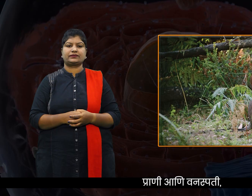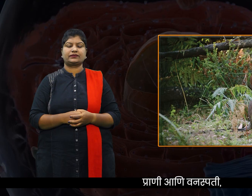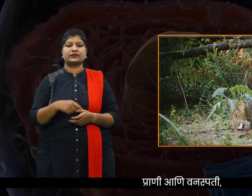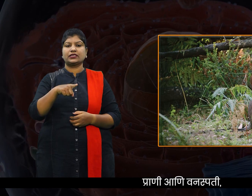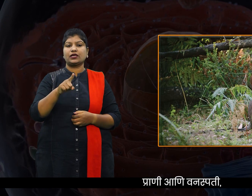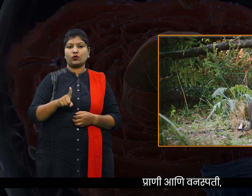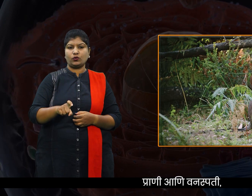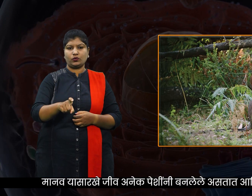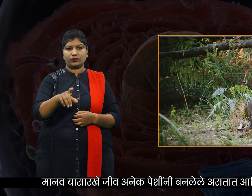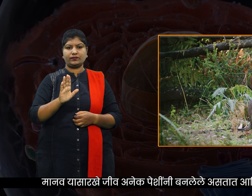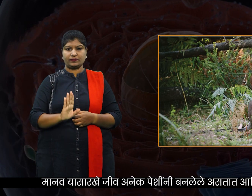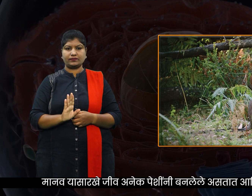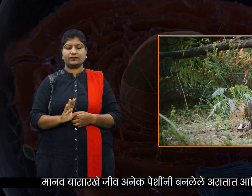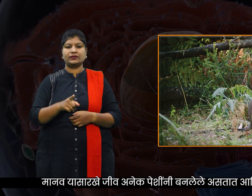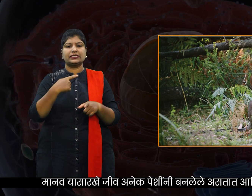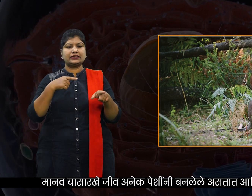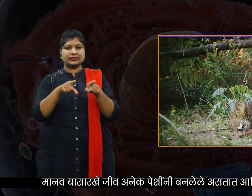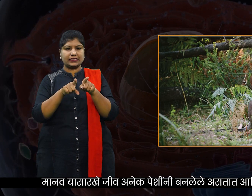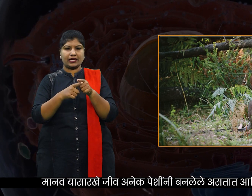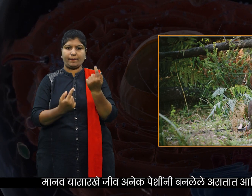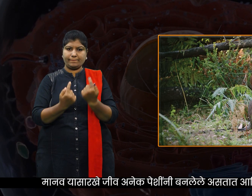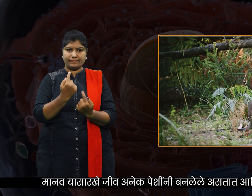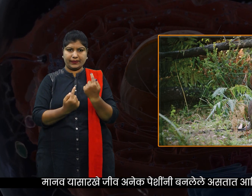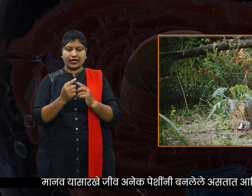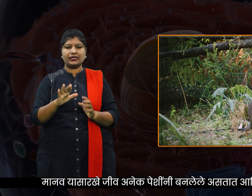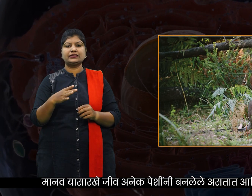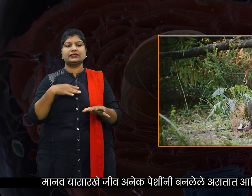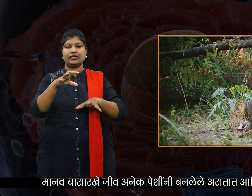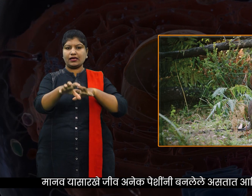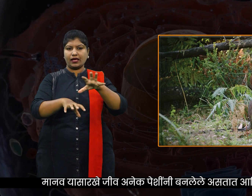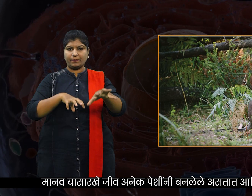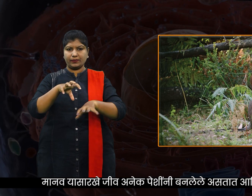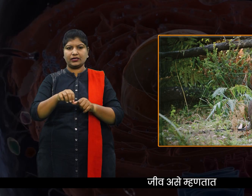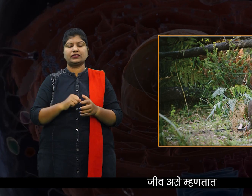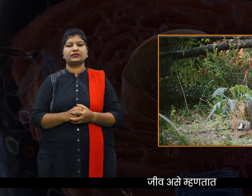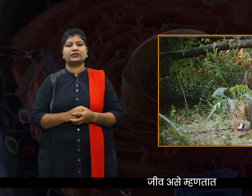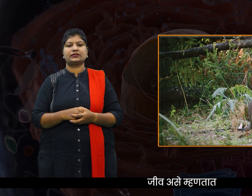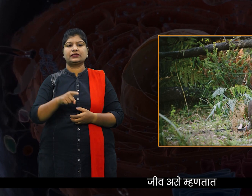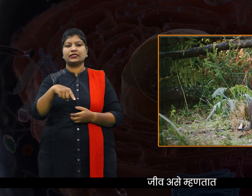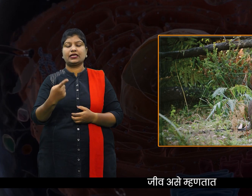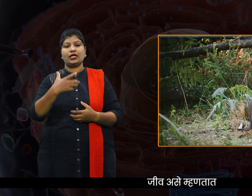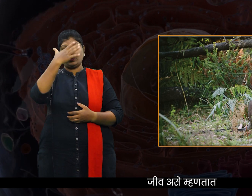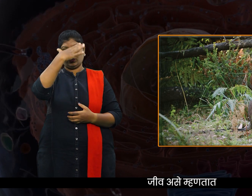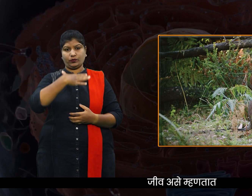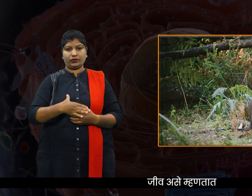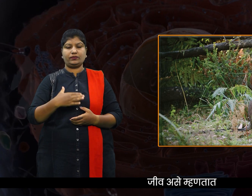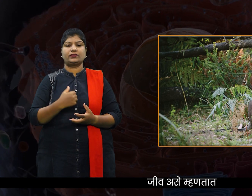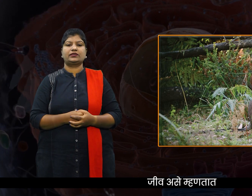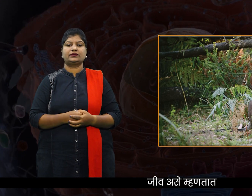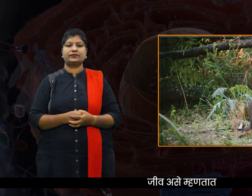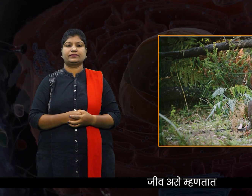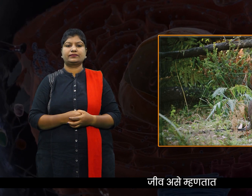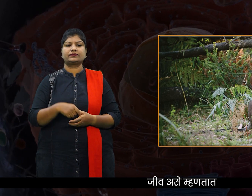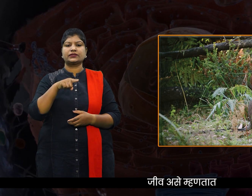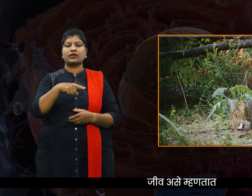प्राणी आणि वनस्पती, मानव यांसारखे जीव अनेक पेशींनी बनलेले असतात आणि त्यांना बहुपेशीय जीव असे म्हणतात.